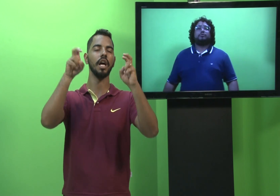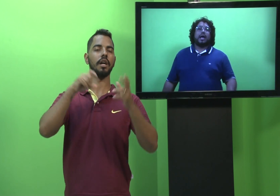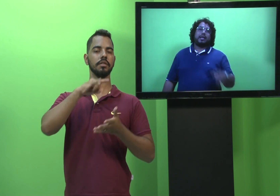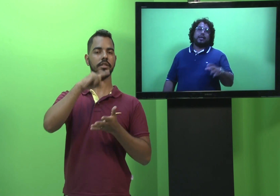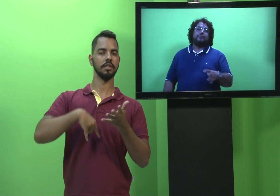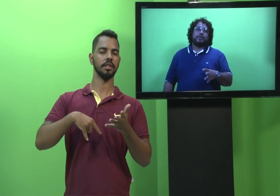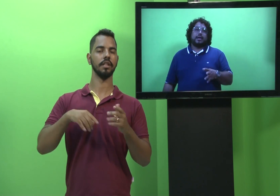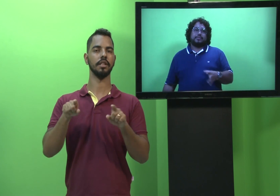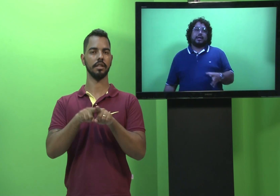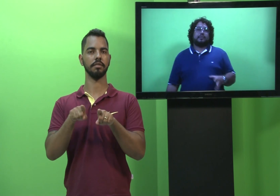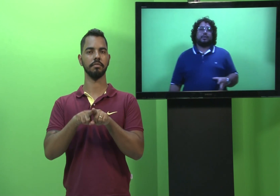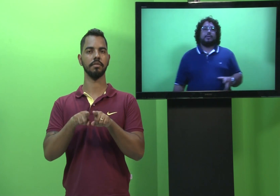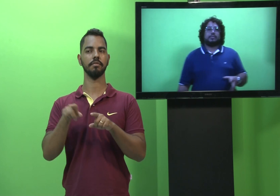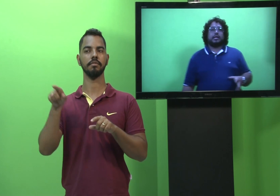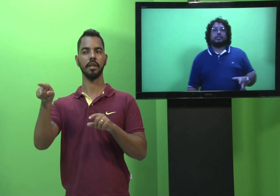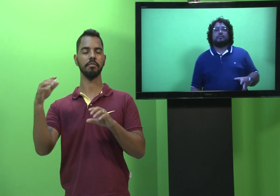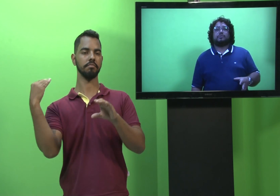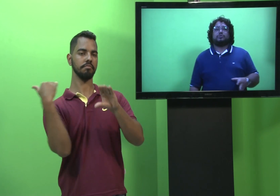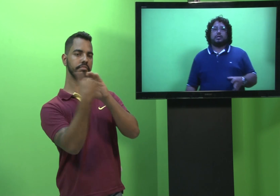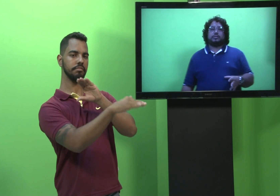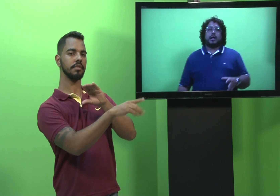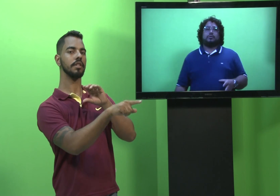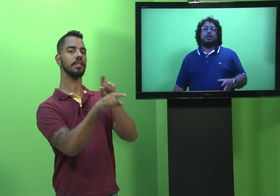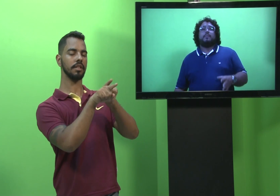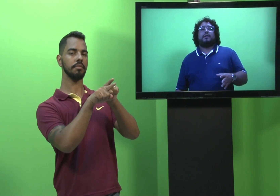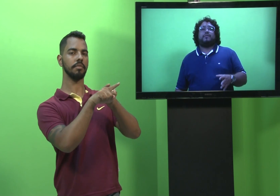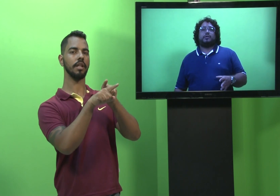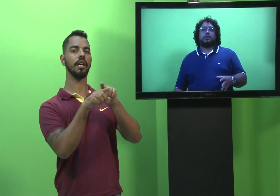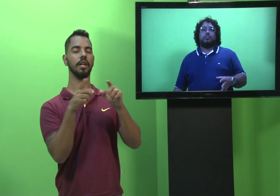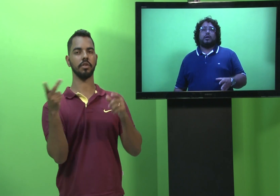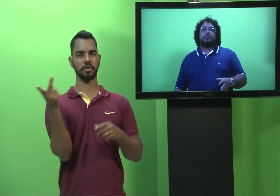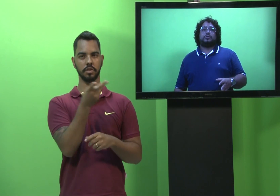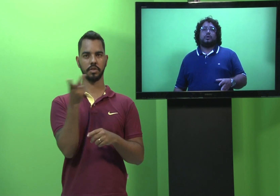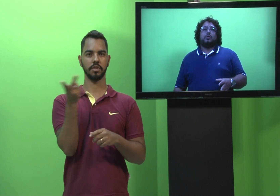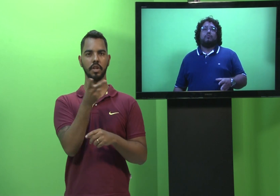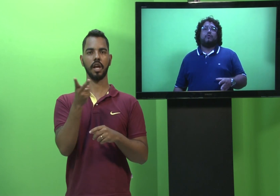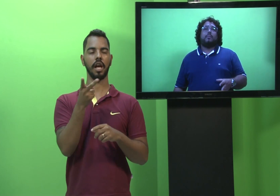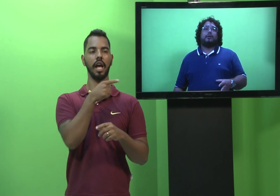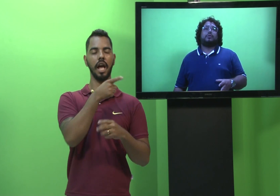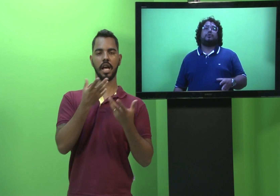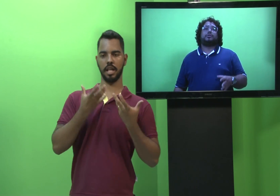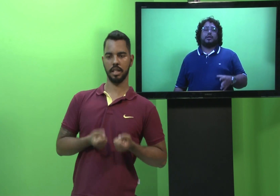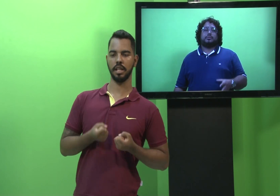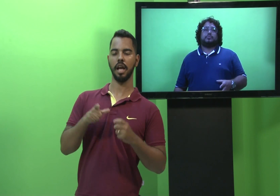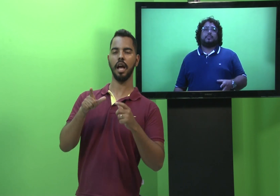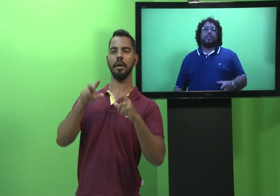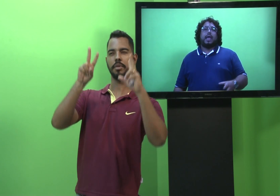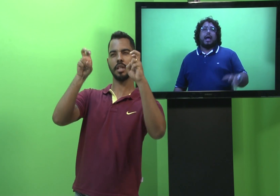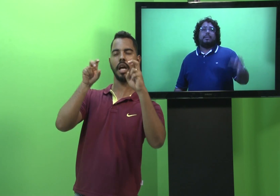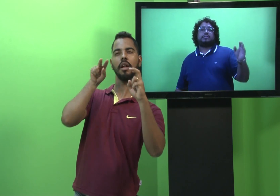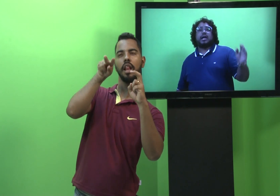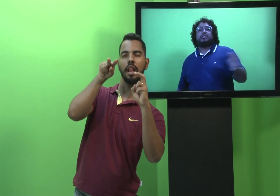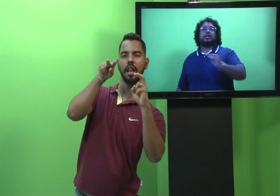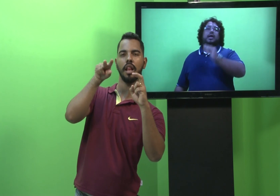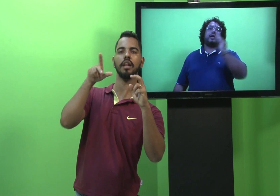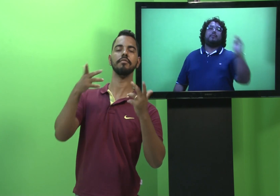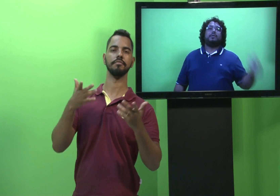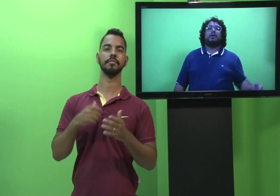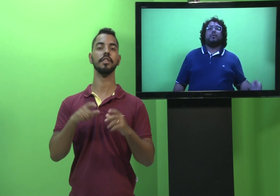os arquivos anexados à mensagem, deve ser utilizado, preferencialmente, o formato rich texto. A mensagem que encaminha